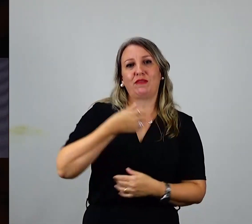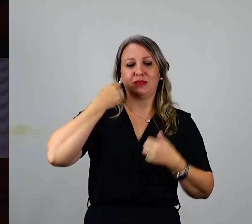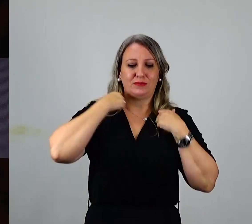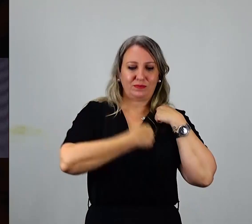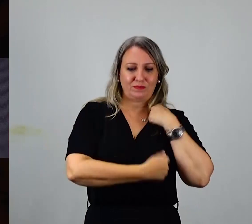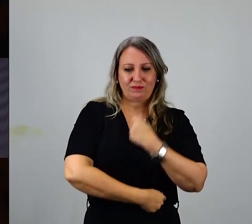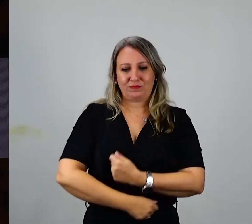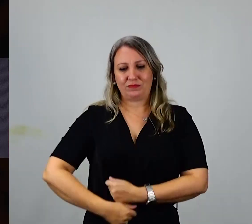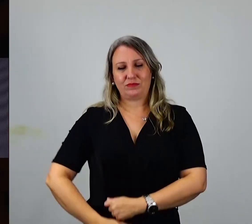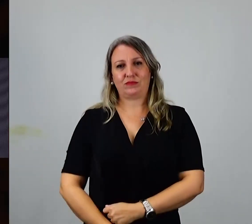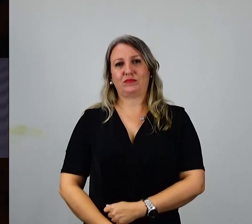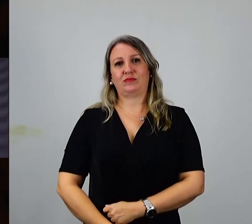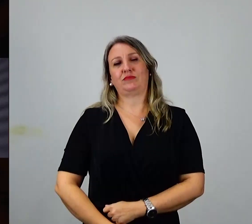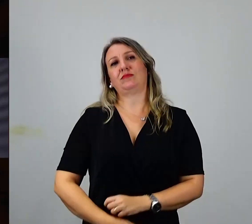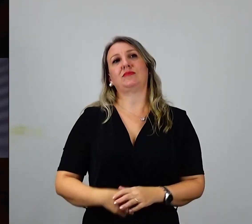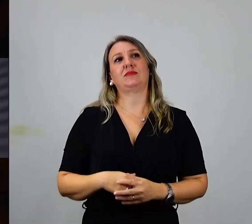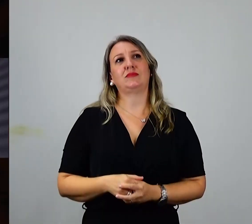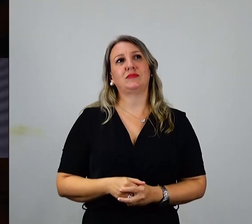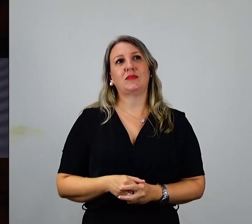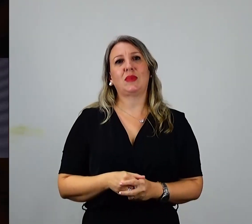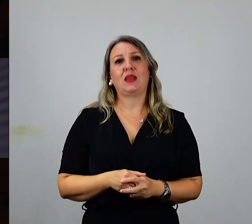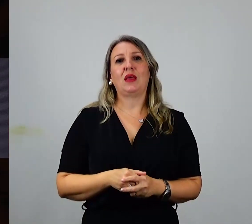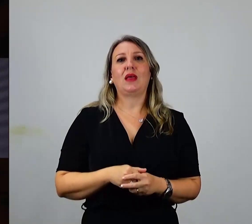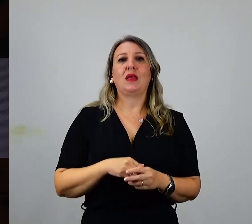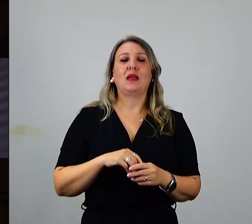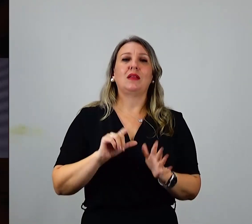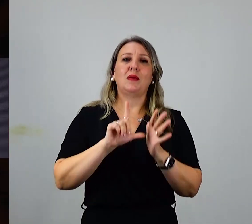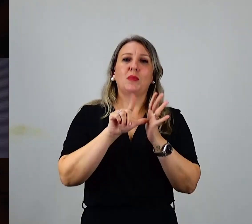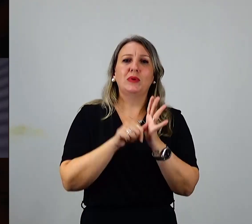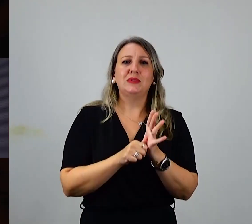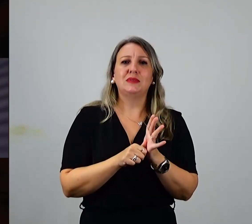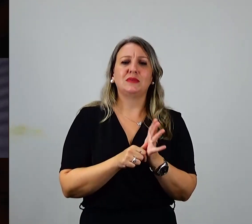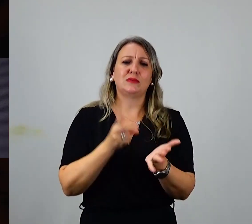crescer, e aí essa pele fica novamente pequena, ela se